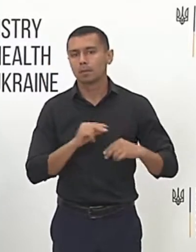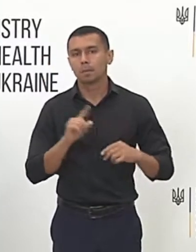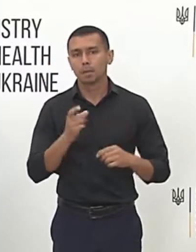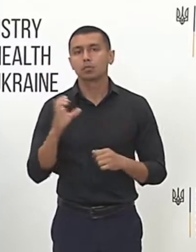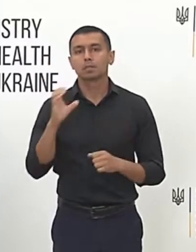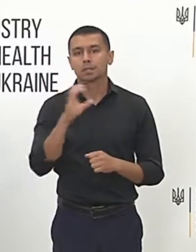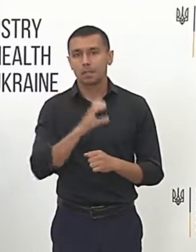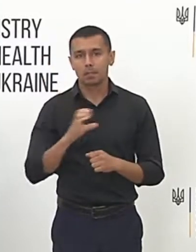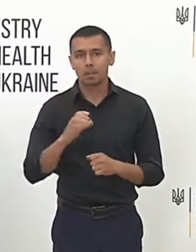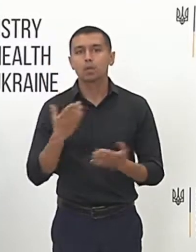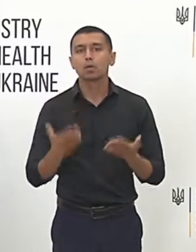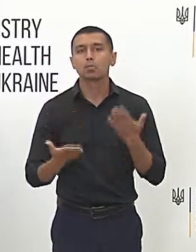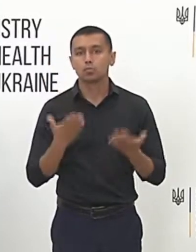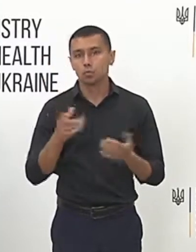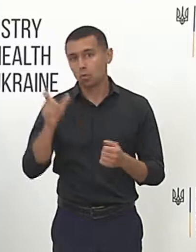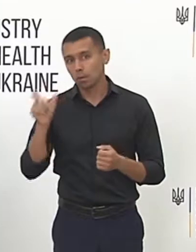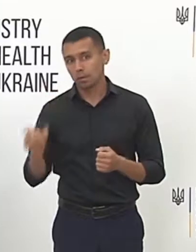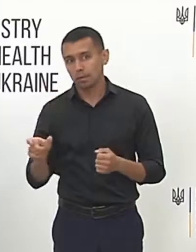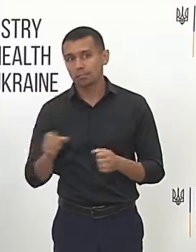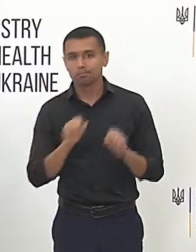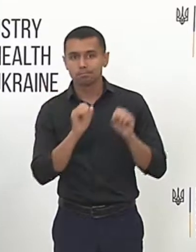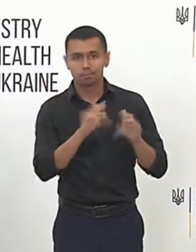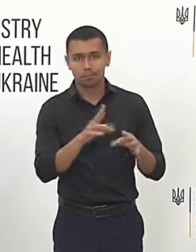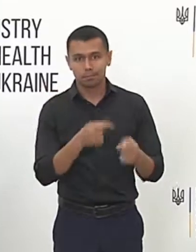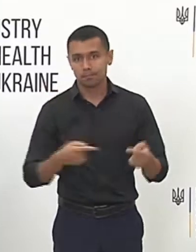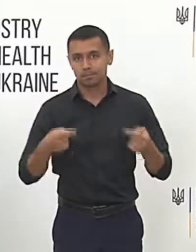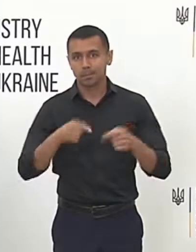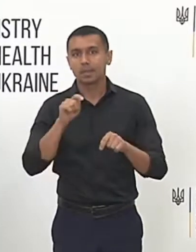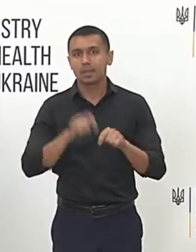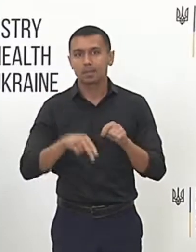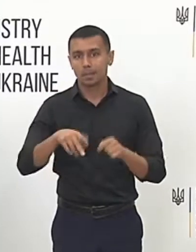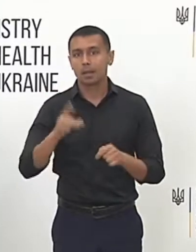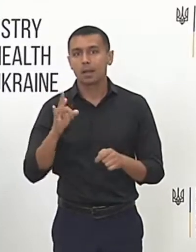1 серпня, якщо він здав відповідний тест